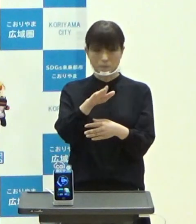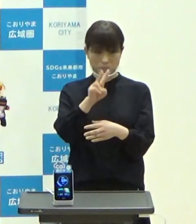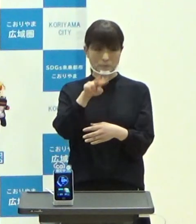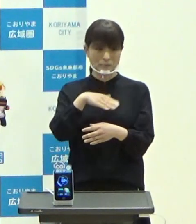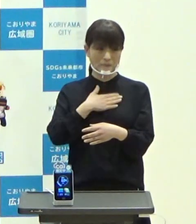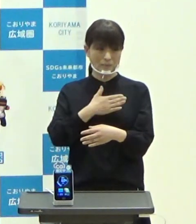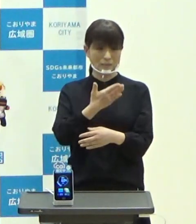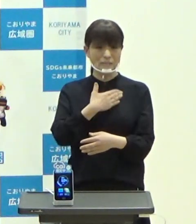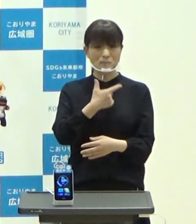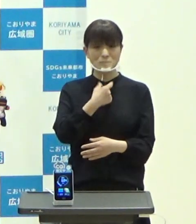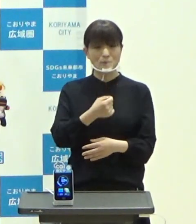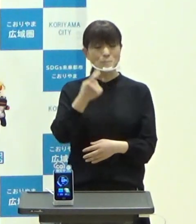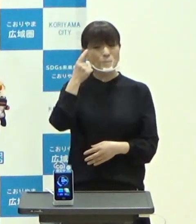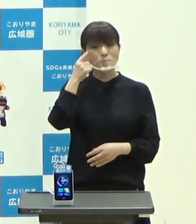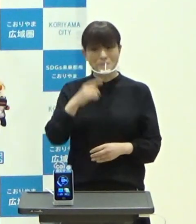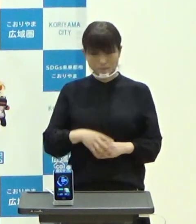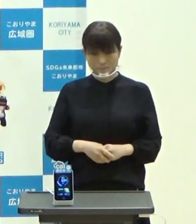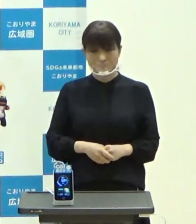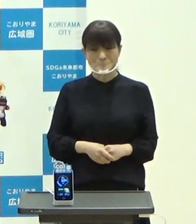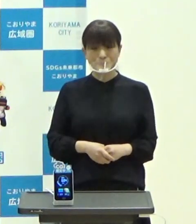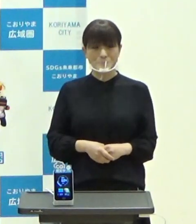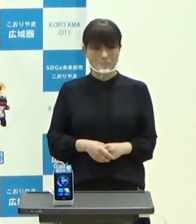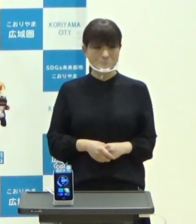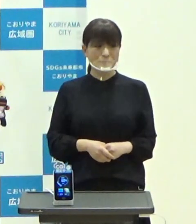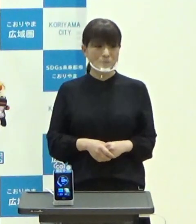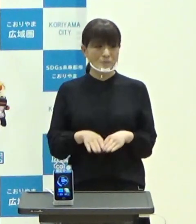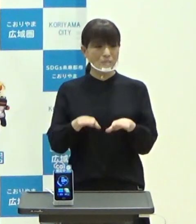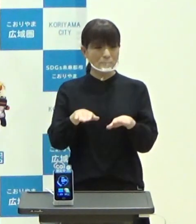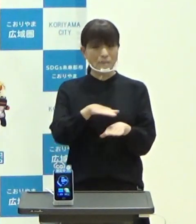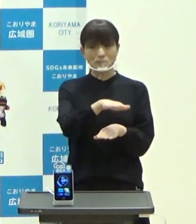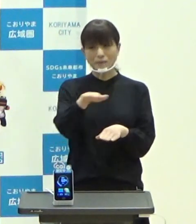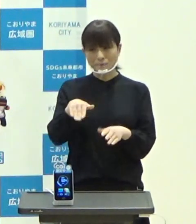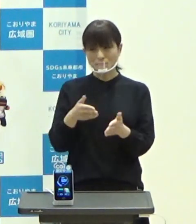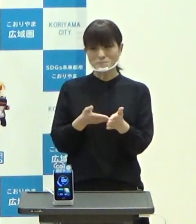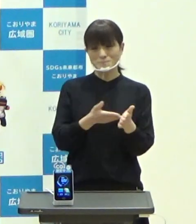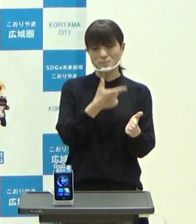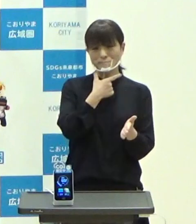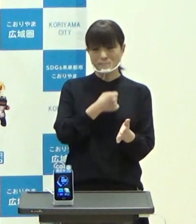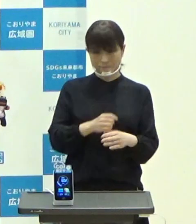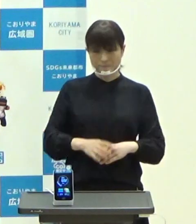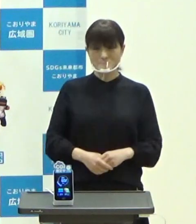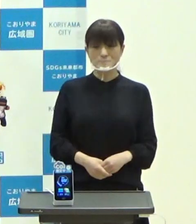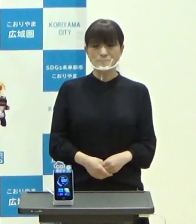認識いただきたいなというのが今皆さんに申し上げたいところです。